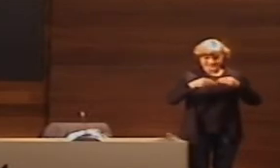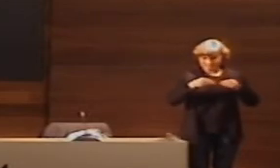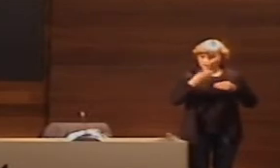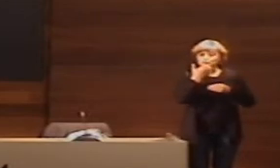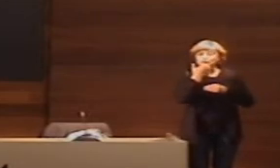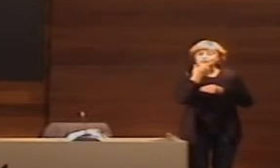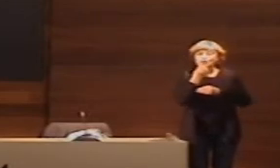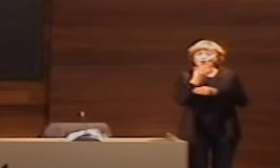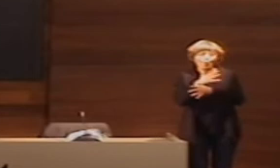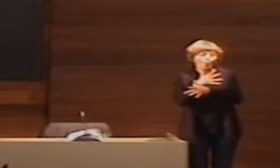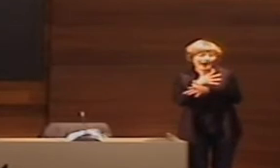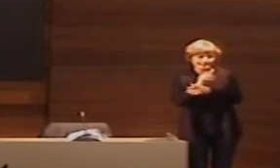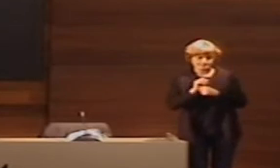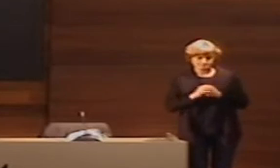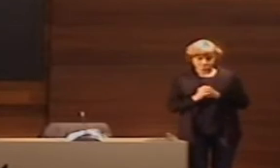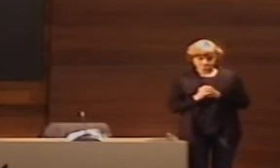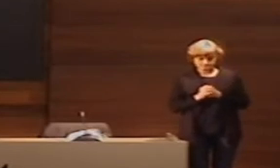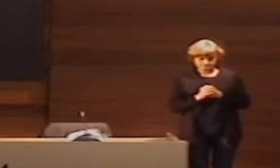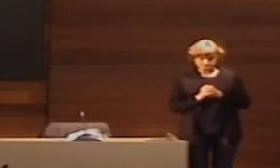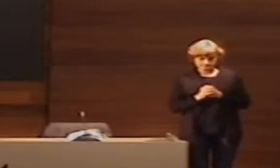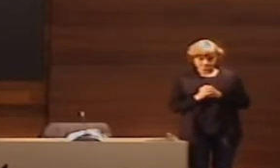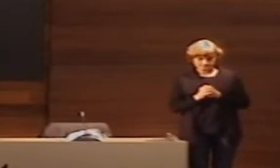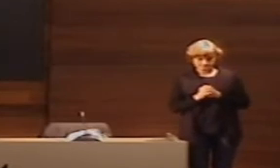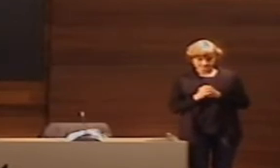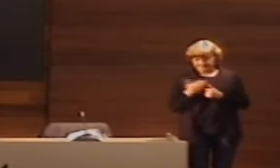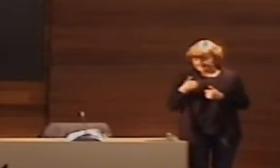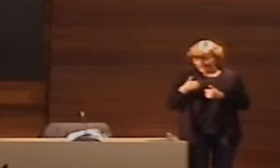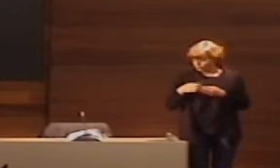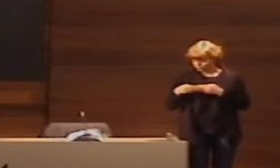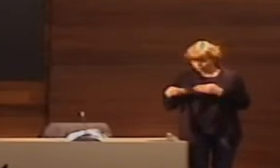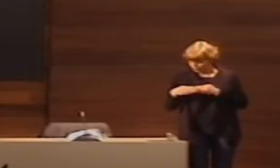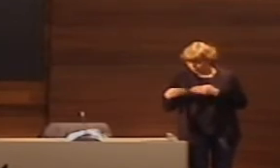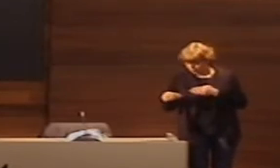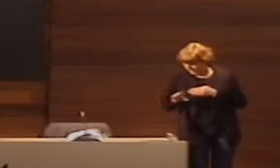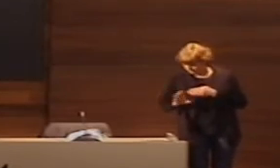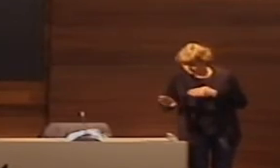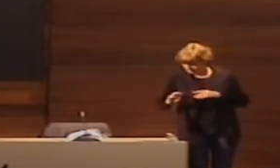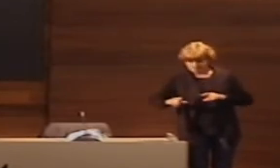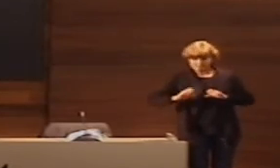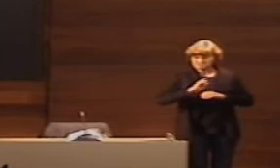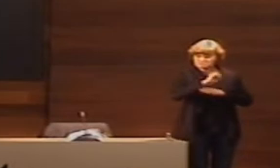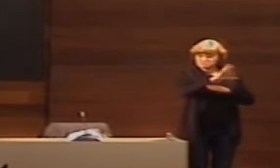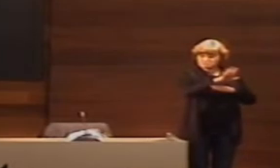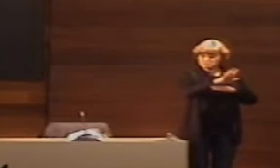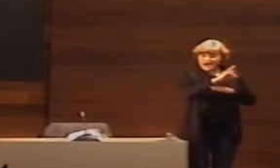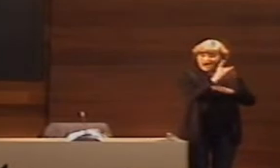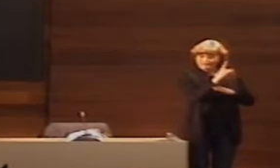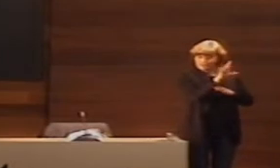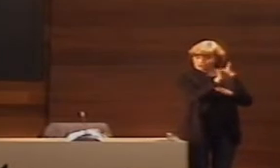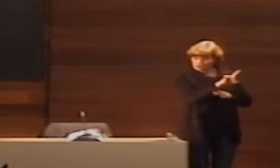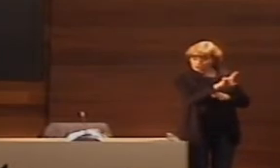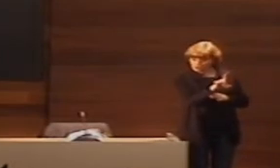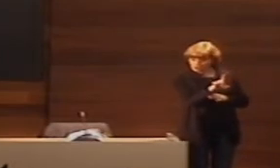ejemplo, teóricamente no debemos ponerlo en el contenedor amarillo porque no es un envase y Ecoembes lo va a contar como un impropio y